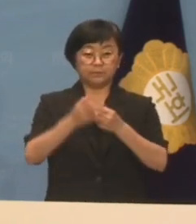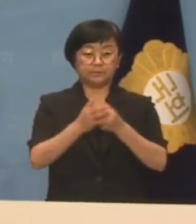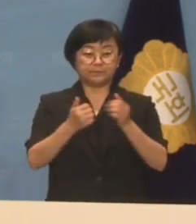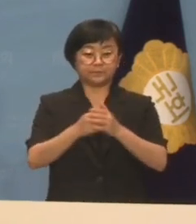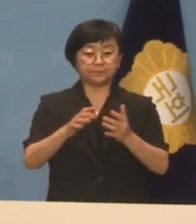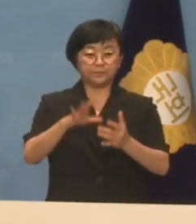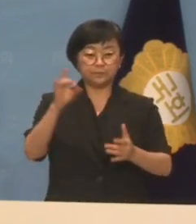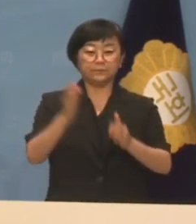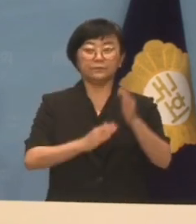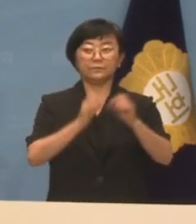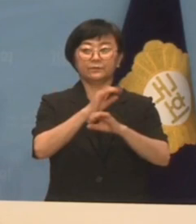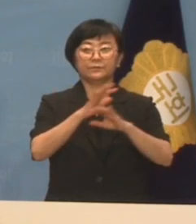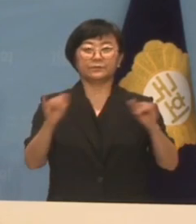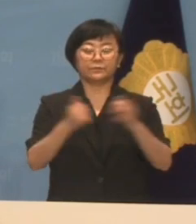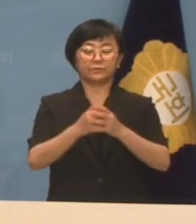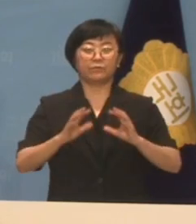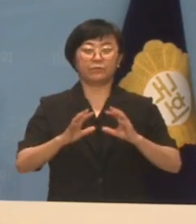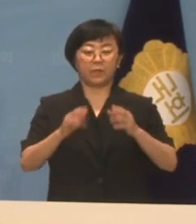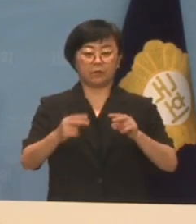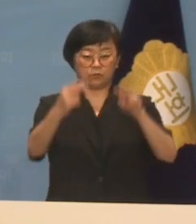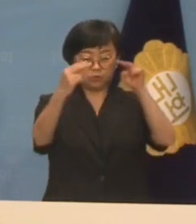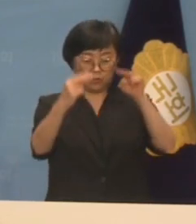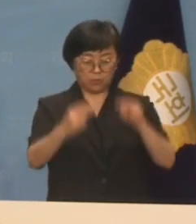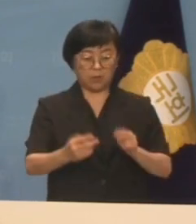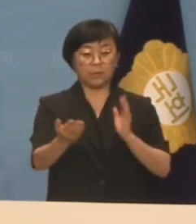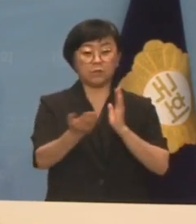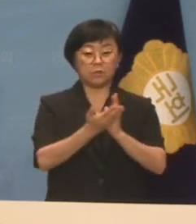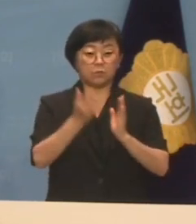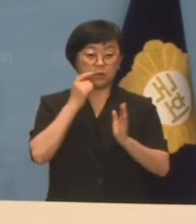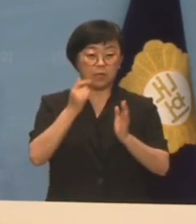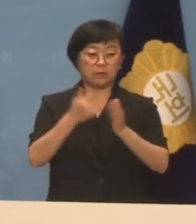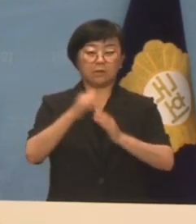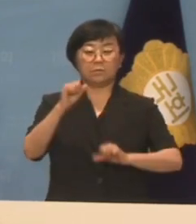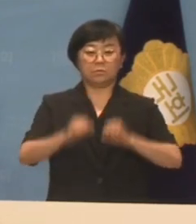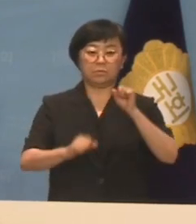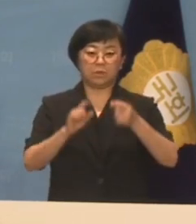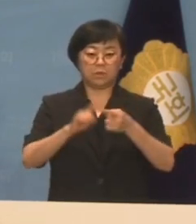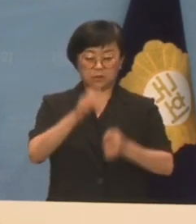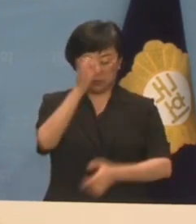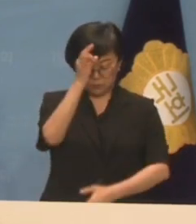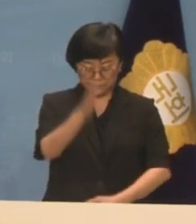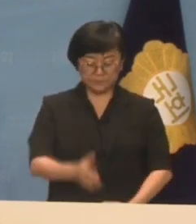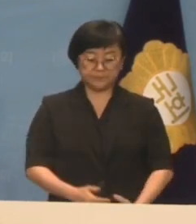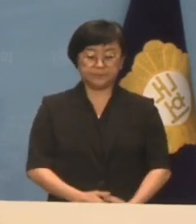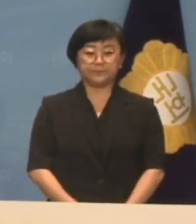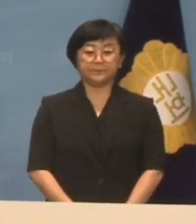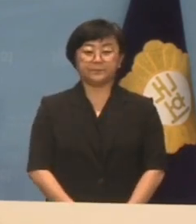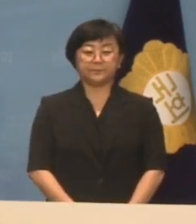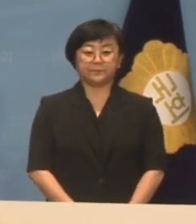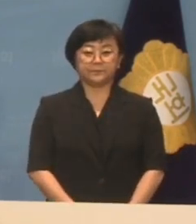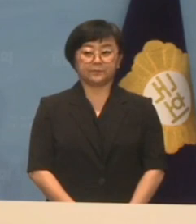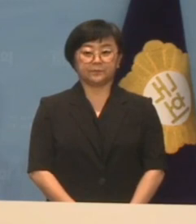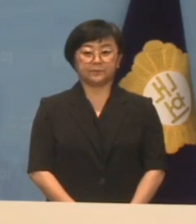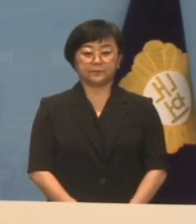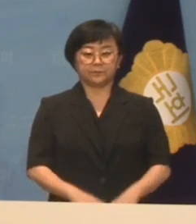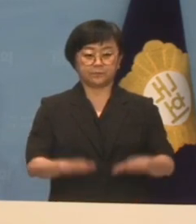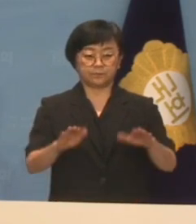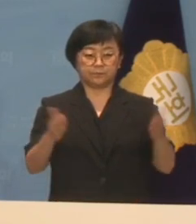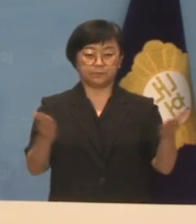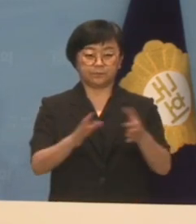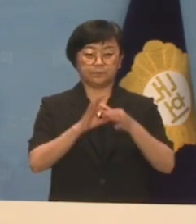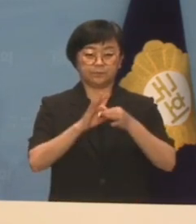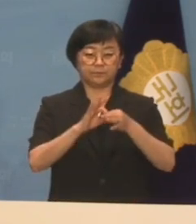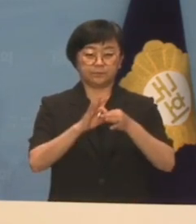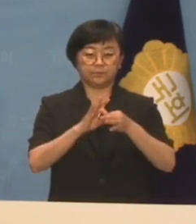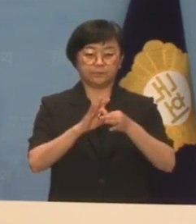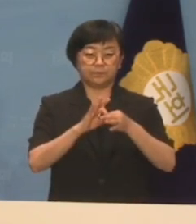선출직 공직자로서 국민의 눈높이에 부합하지 못한 처신에 대해 송구스럽게 생각합니다. 이번 일과